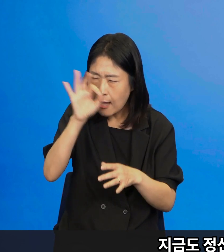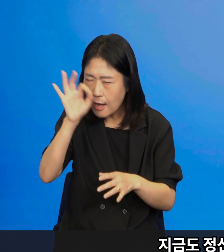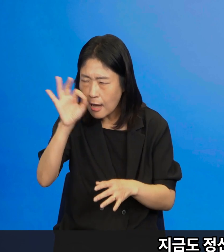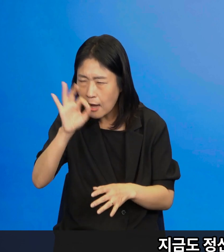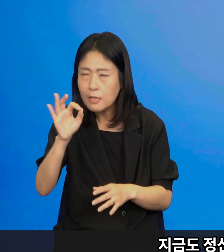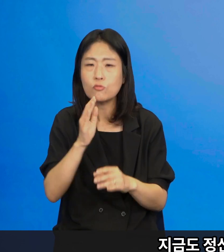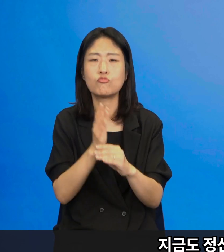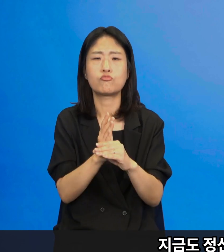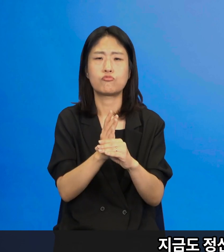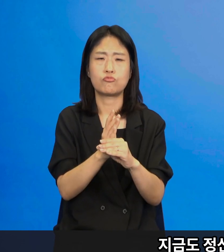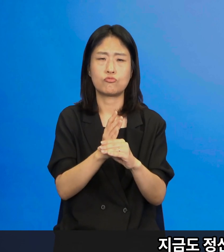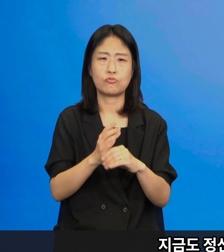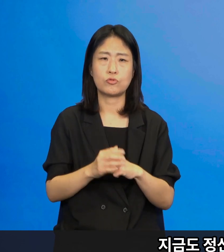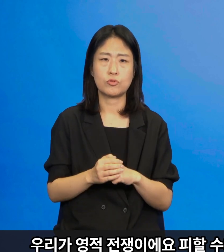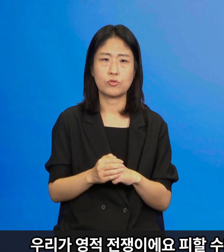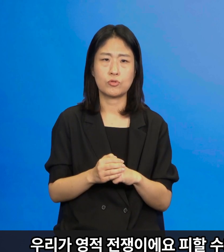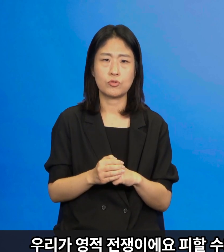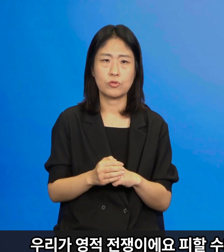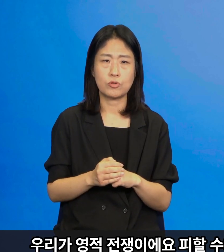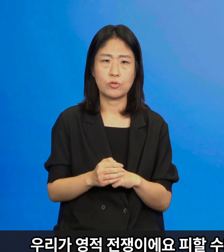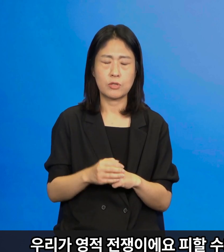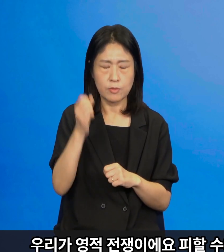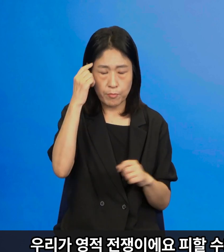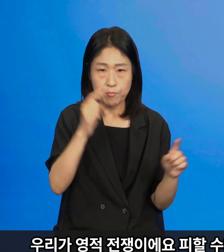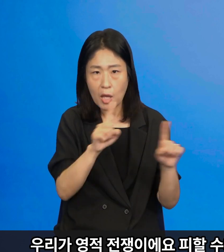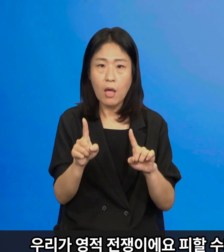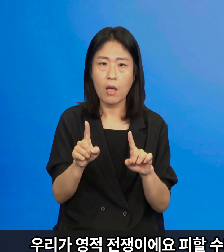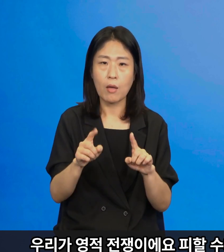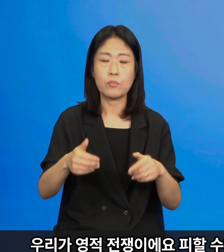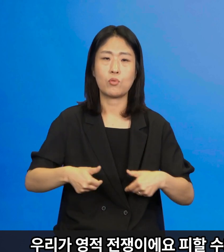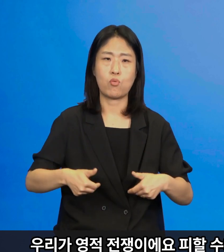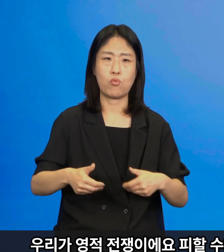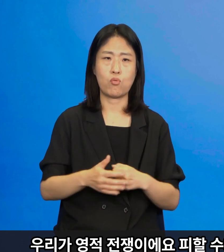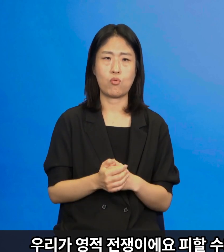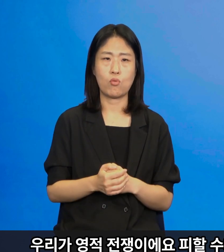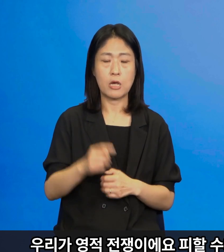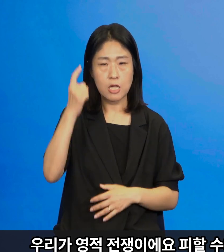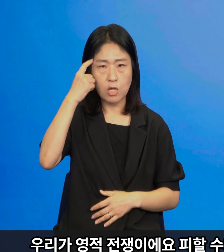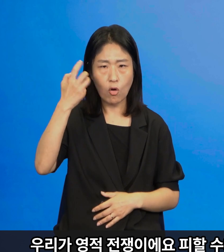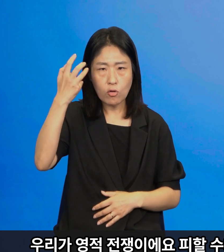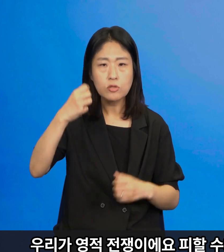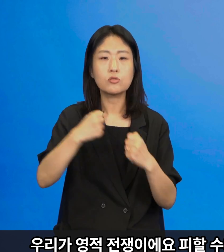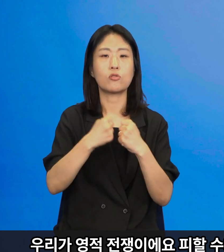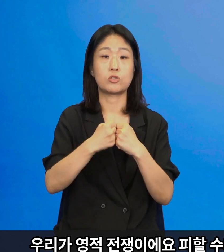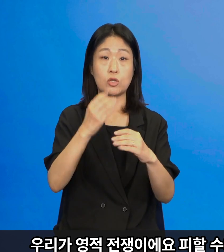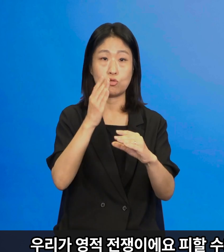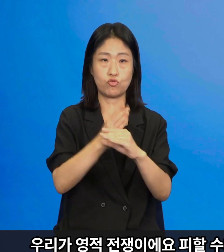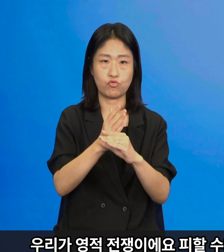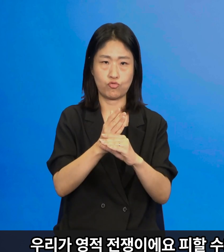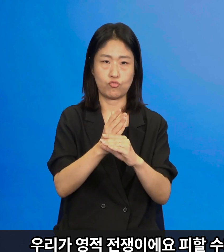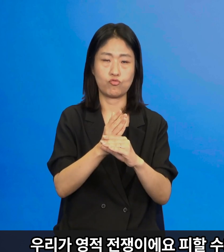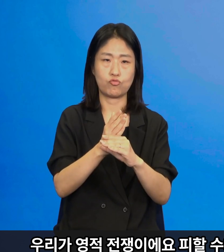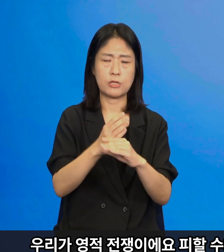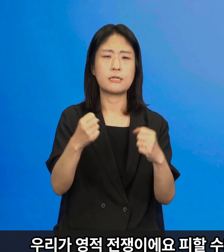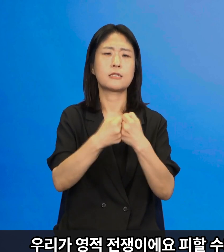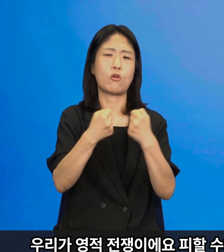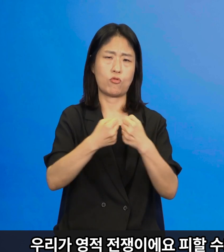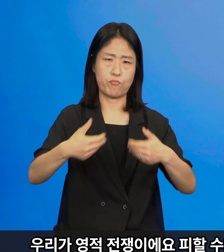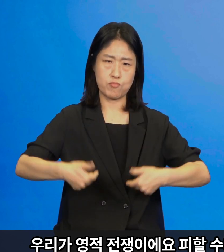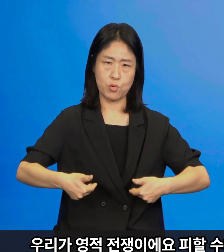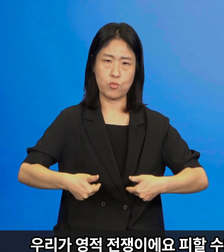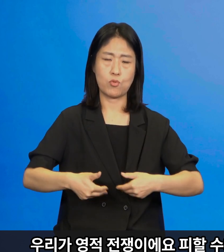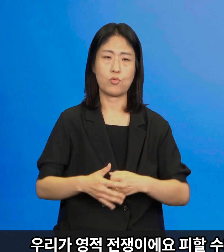있습니다. 지금도 정신 차려야 됩니다. 우리가 영적 전쟁이에요. 피할 수가 없어요. 싸울 수밖에 없는 것이에요.